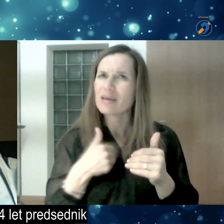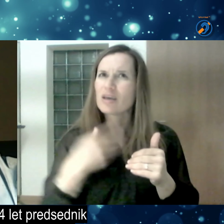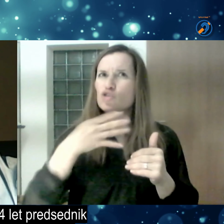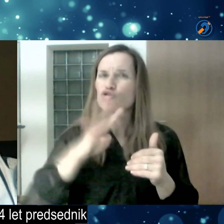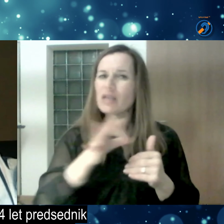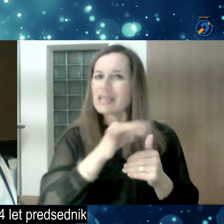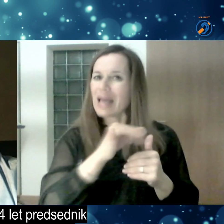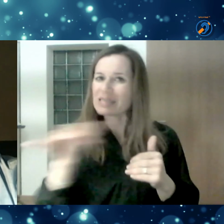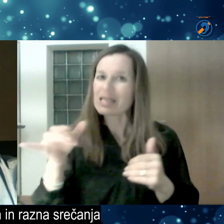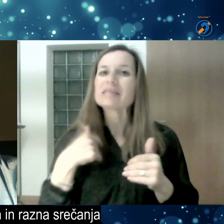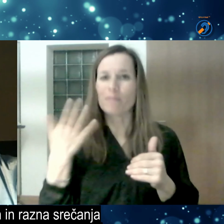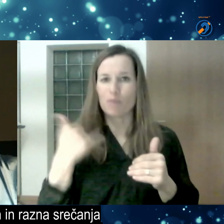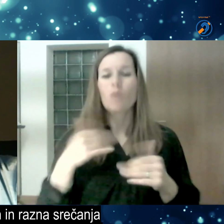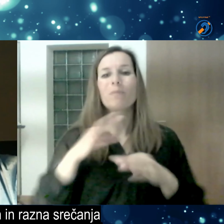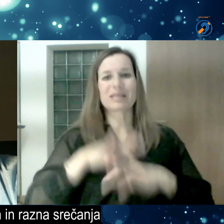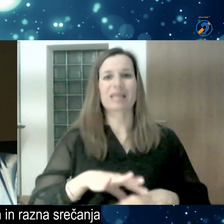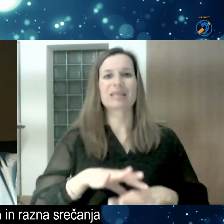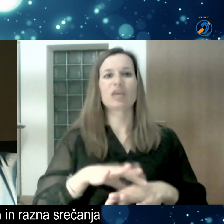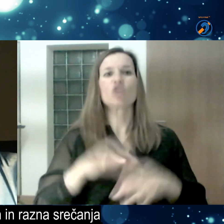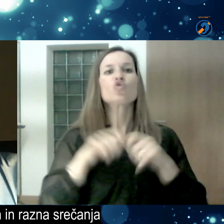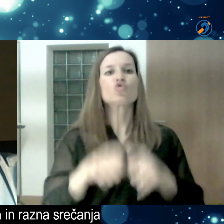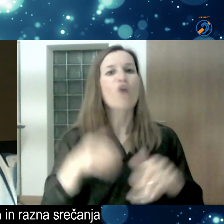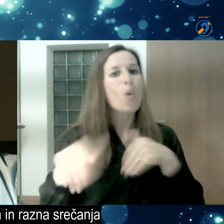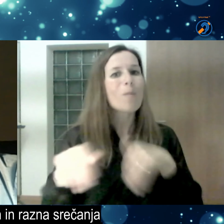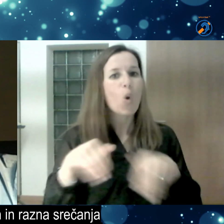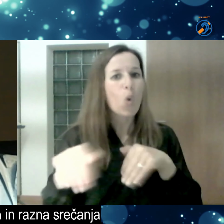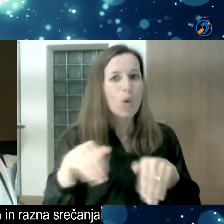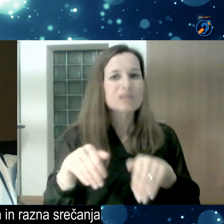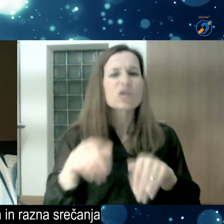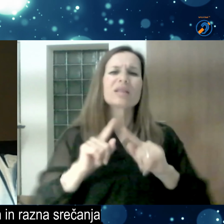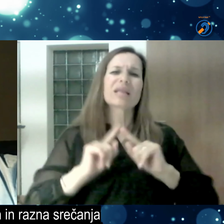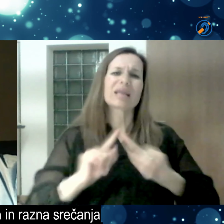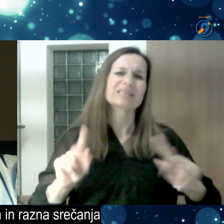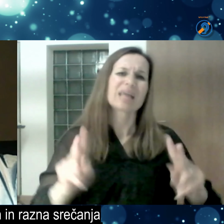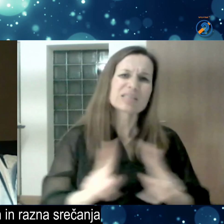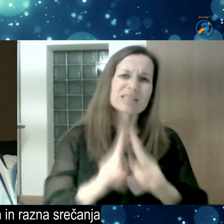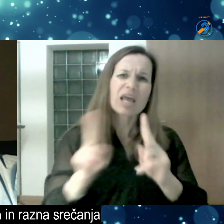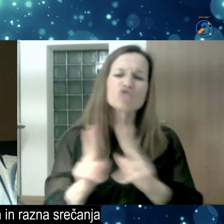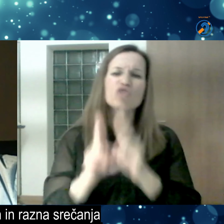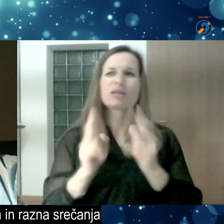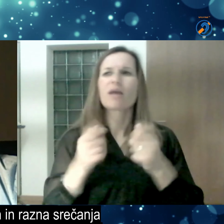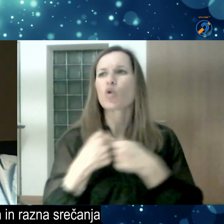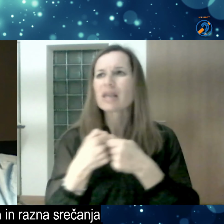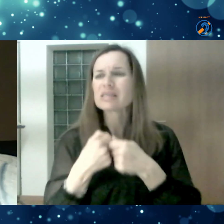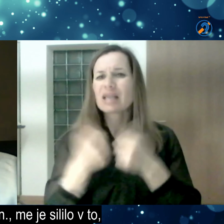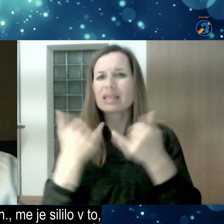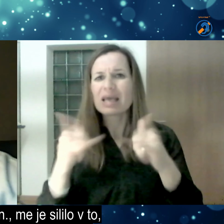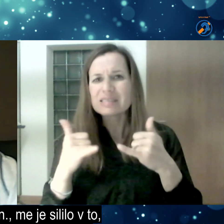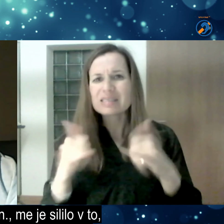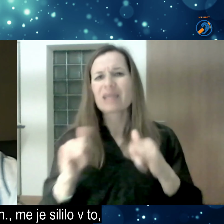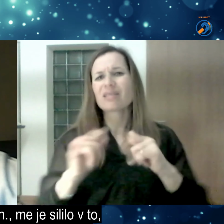predsednik Društva upokojencev v Radomljah in razna srečanja, organiziranje izletov, raznih